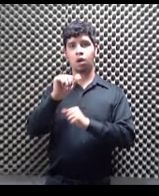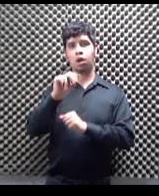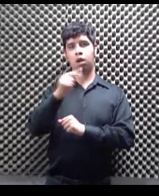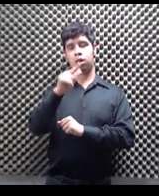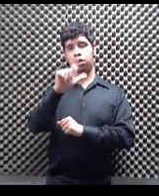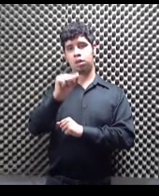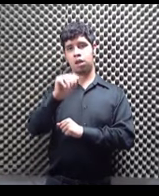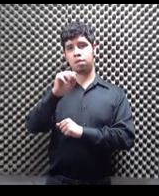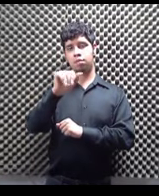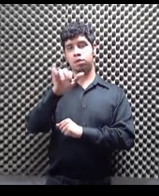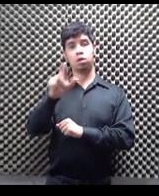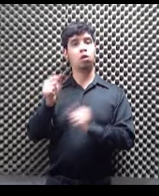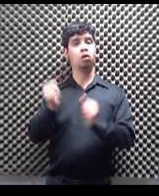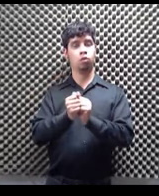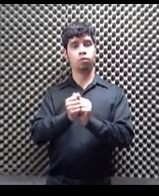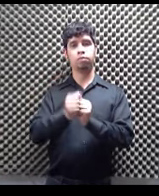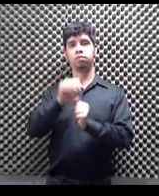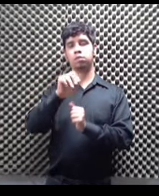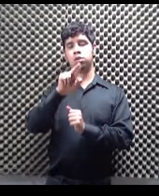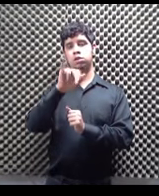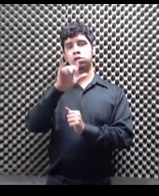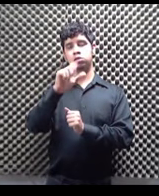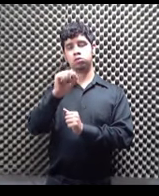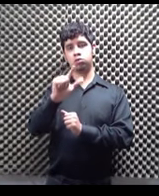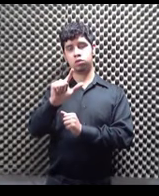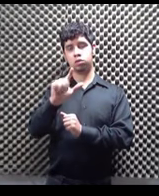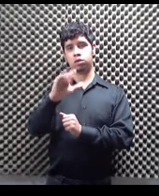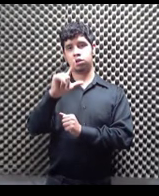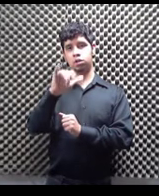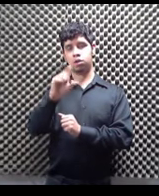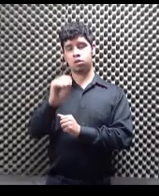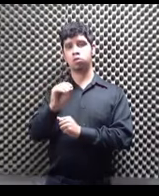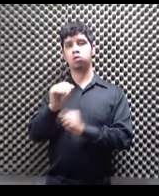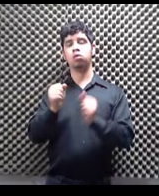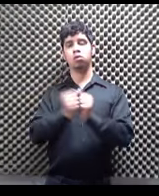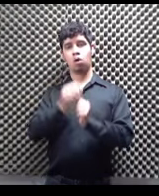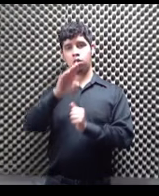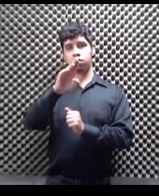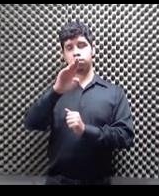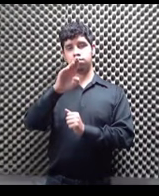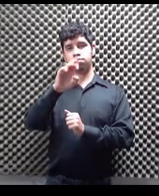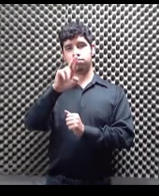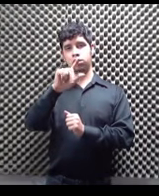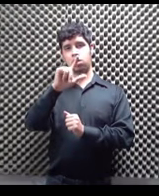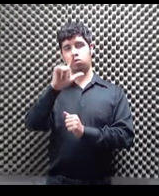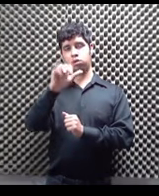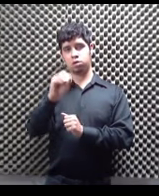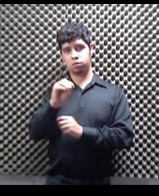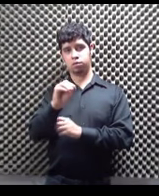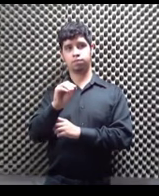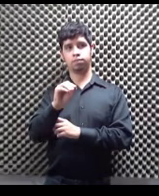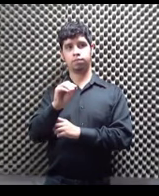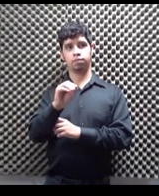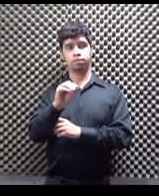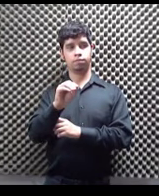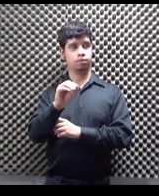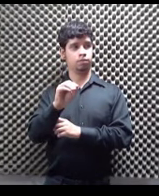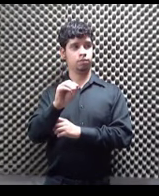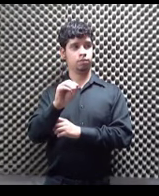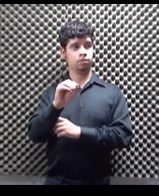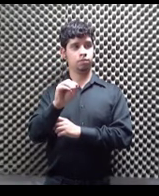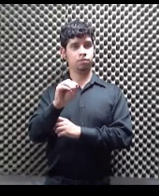Marisol Calero, etcétera. Yo, a mí Braulio Castillo, con Braulio, imagínate, Ernestito con Cielo.